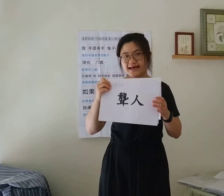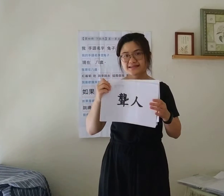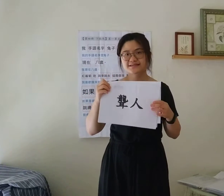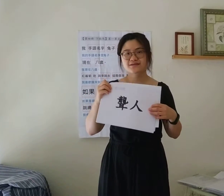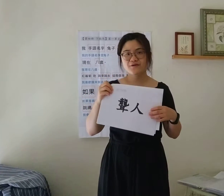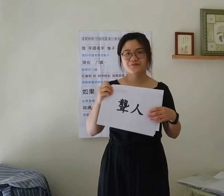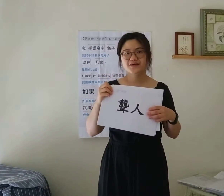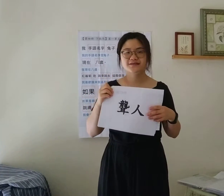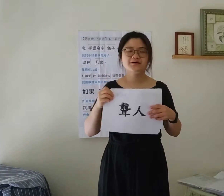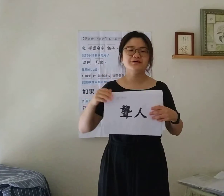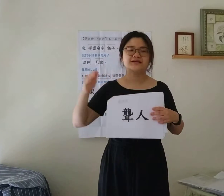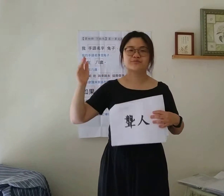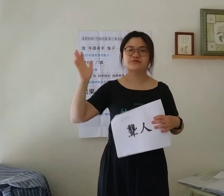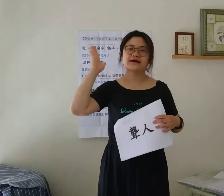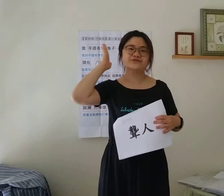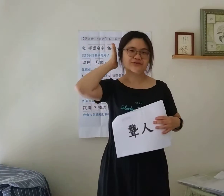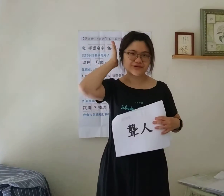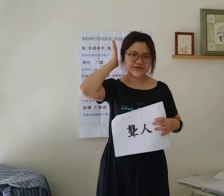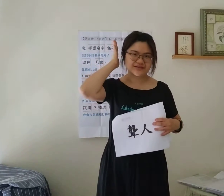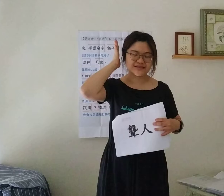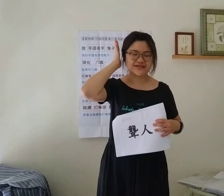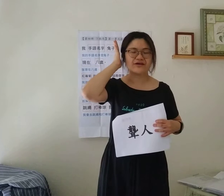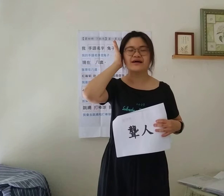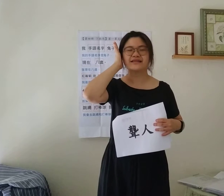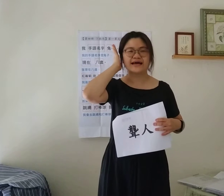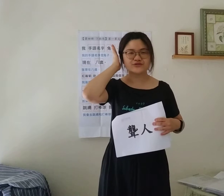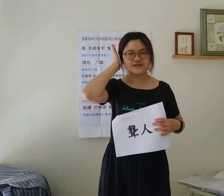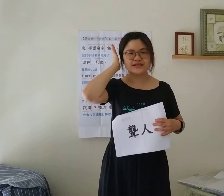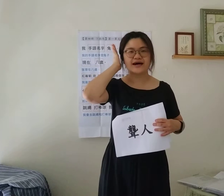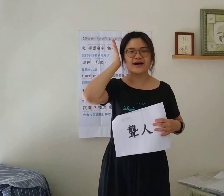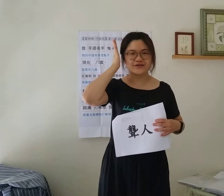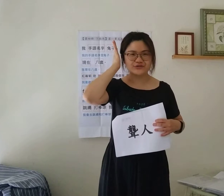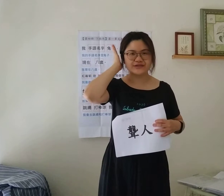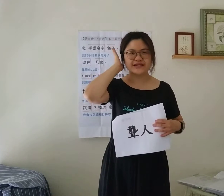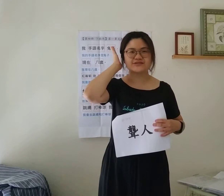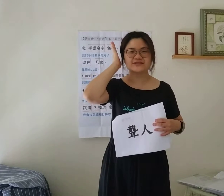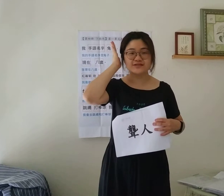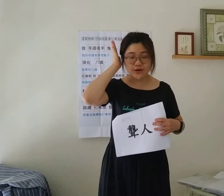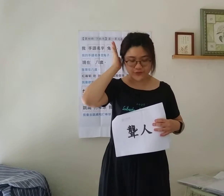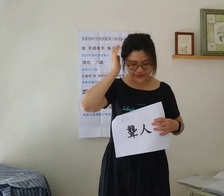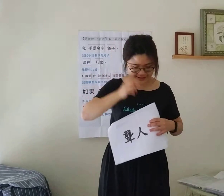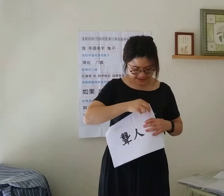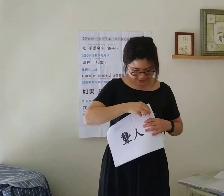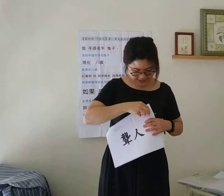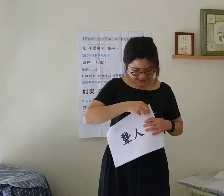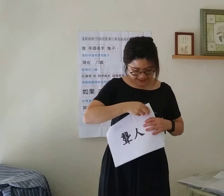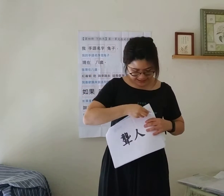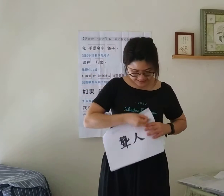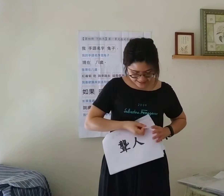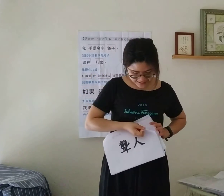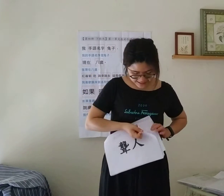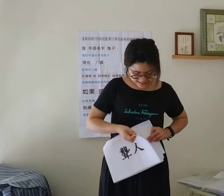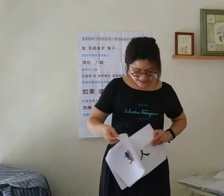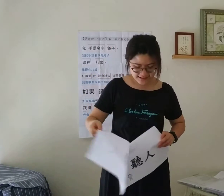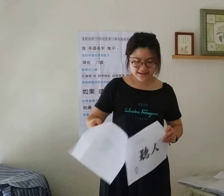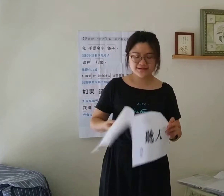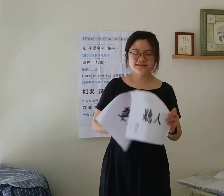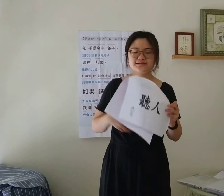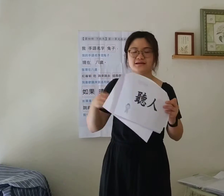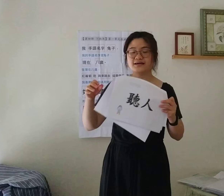字。聋人呢会听不到，所以会用一只手挡住你的耳朵，那就是聋人。那听人呢，是可以